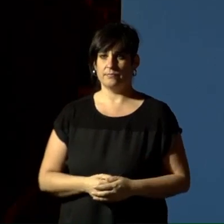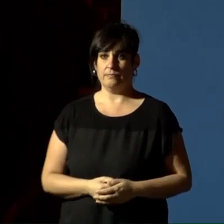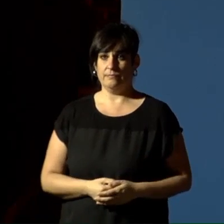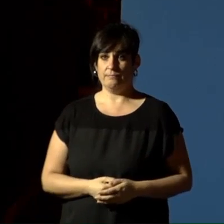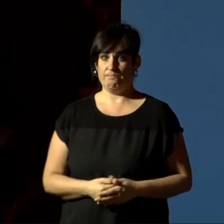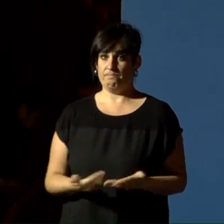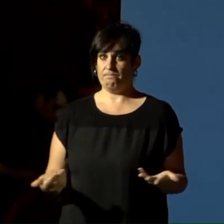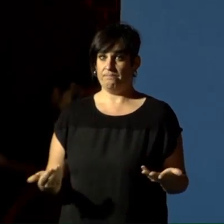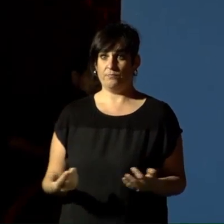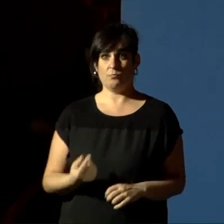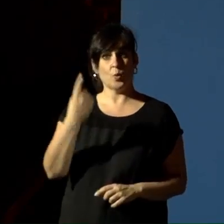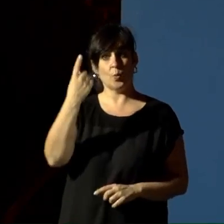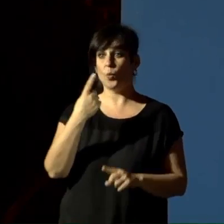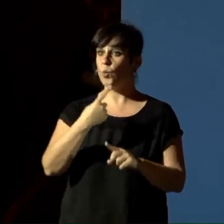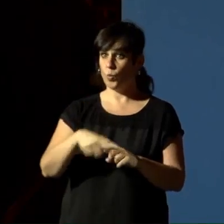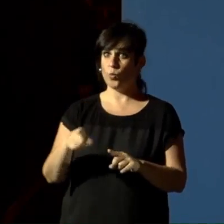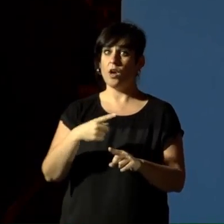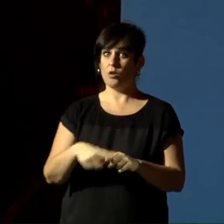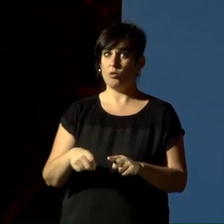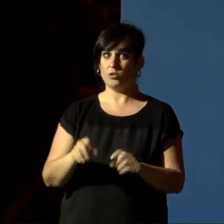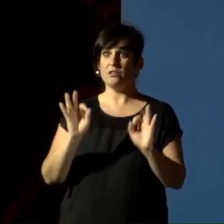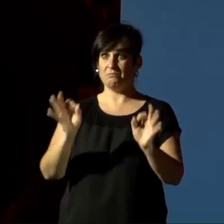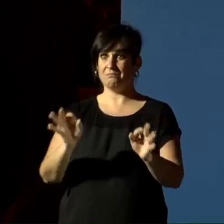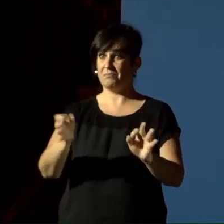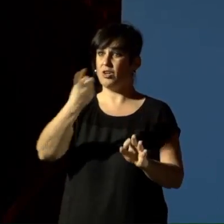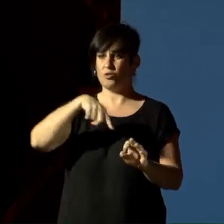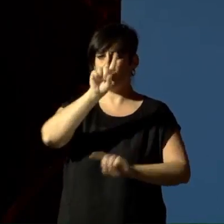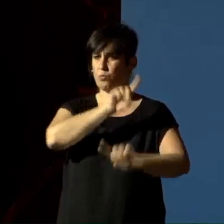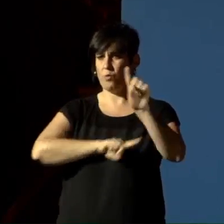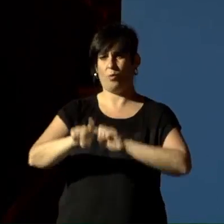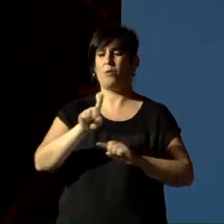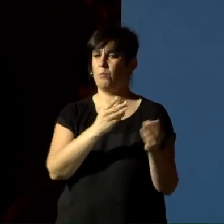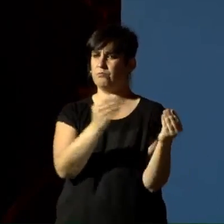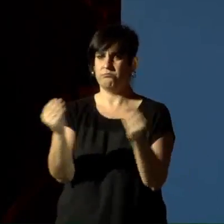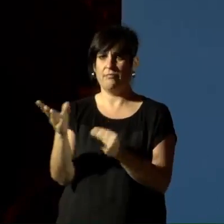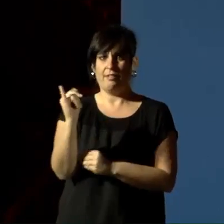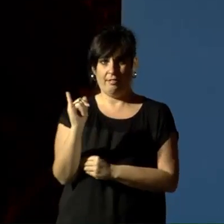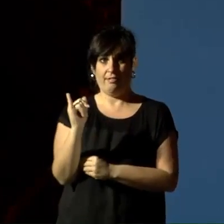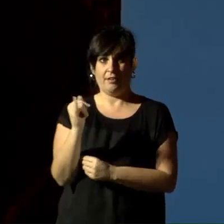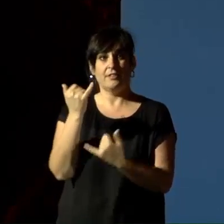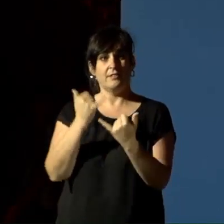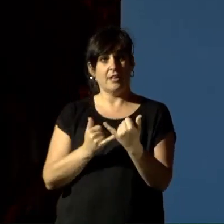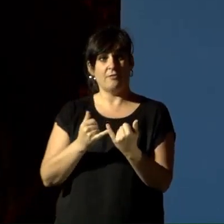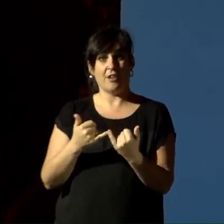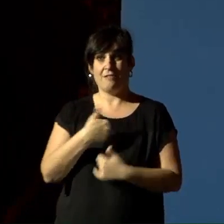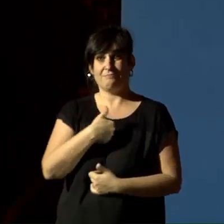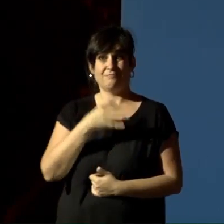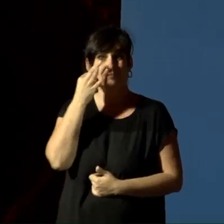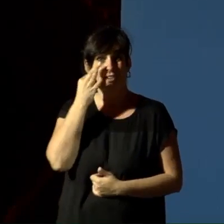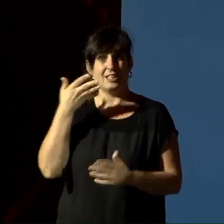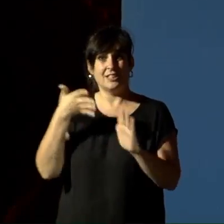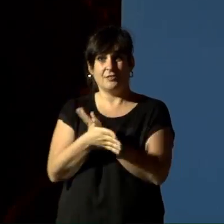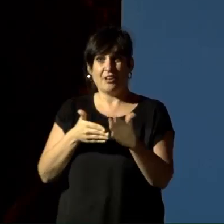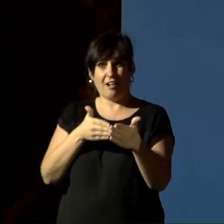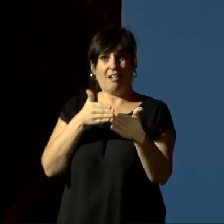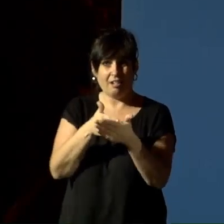É un feito que temos moitísimos máis problemas e que nos poñen moitas máis zancadillas que os outros.